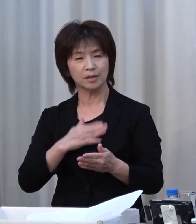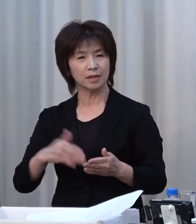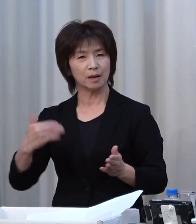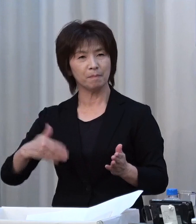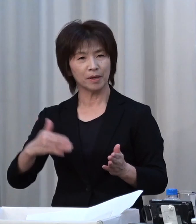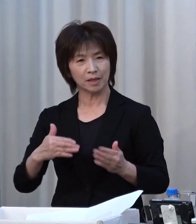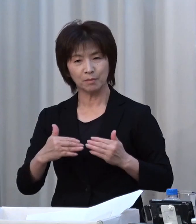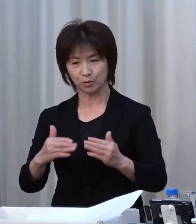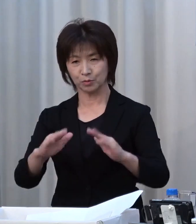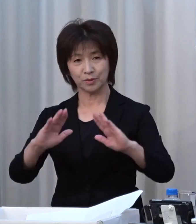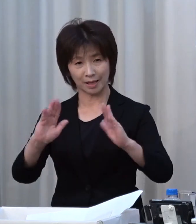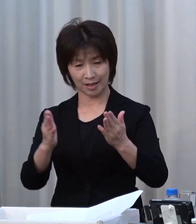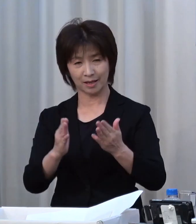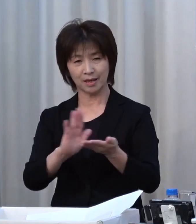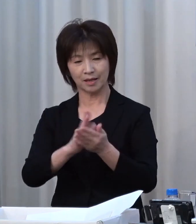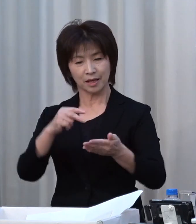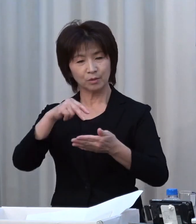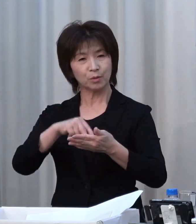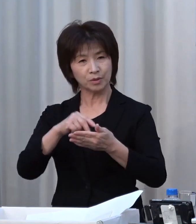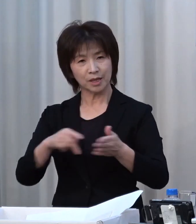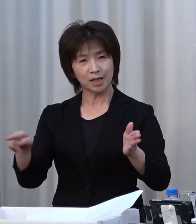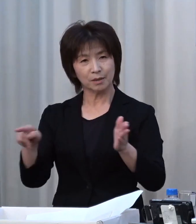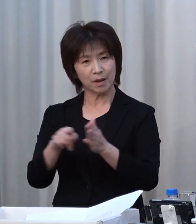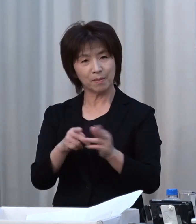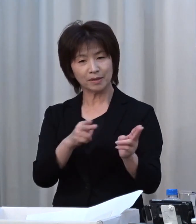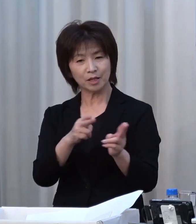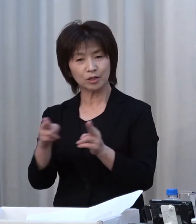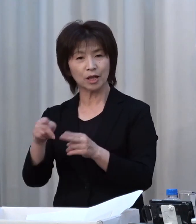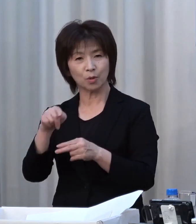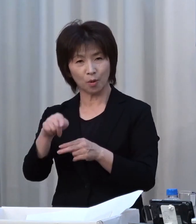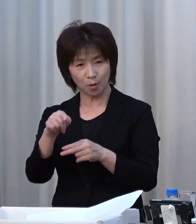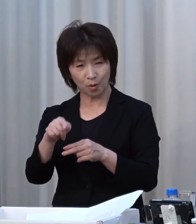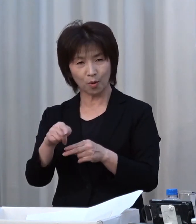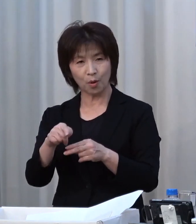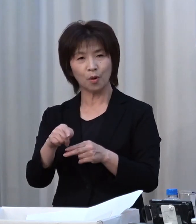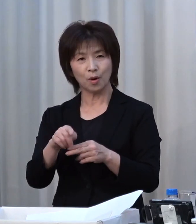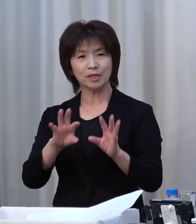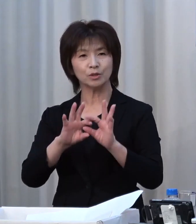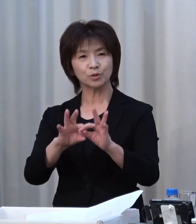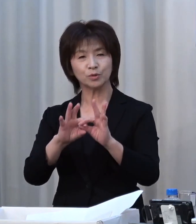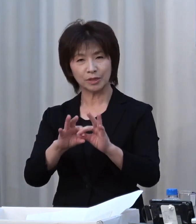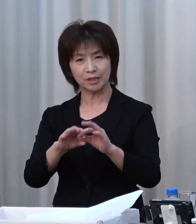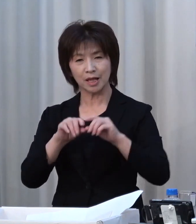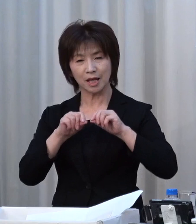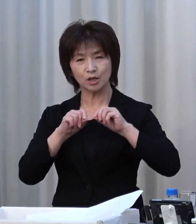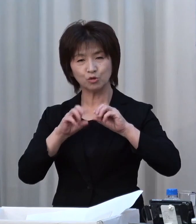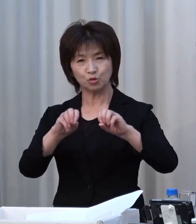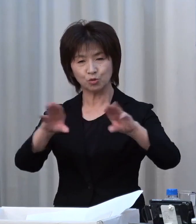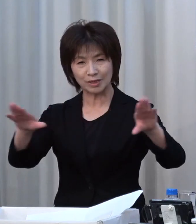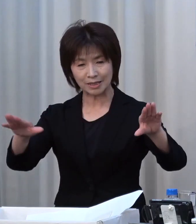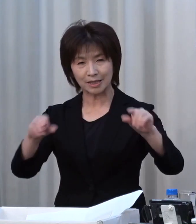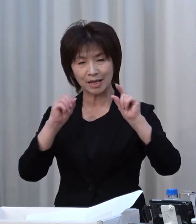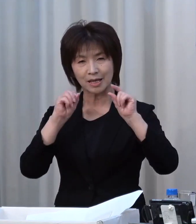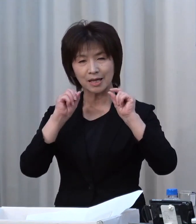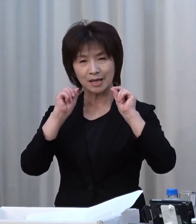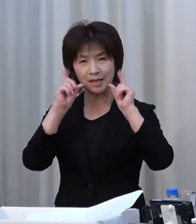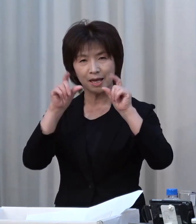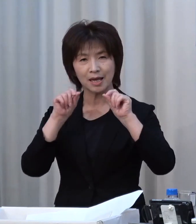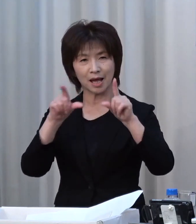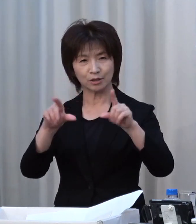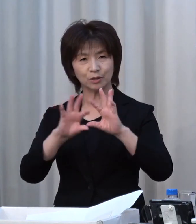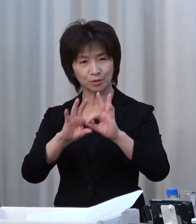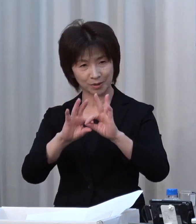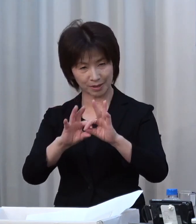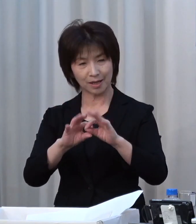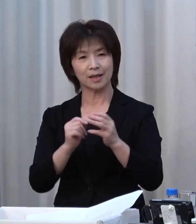ですけども、県としてこれまでそういう制度をについて、まあ、周知啓発、まあ、どういうふうにしてきたか、